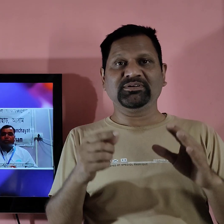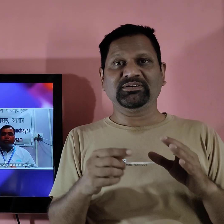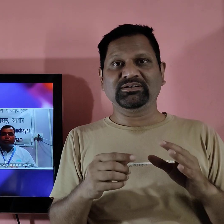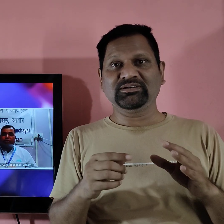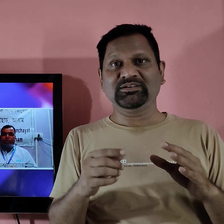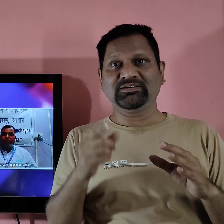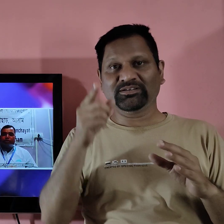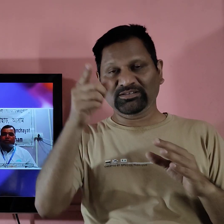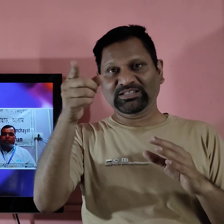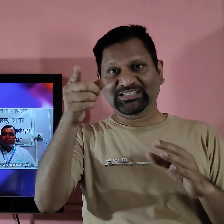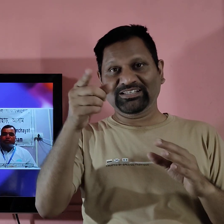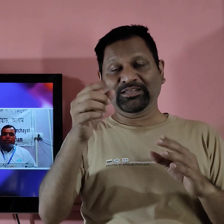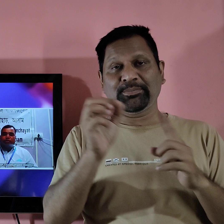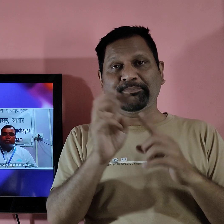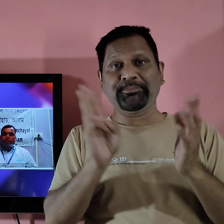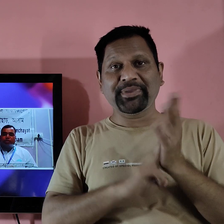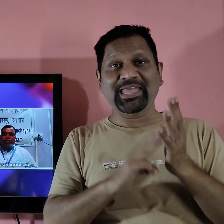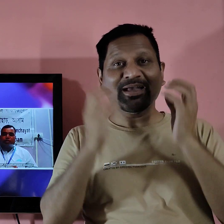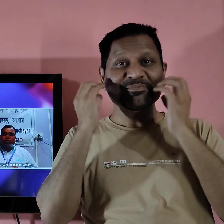असम राज्य से